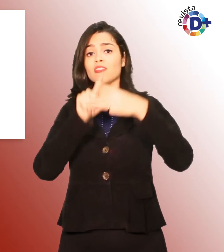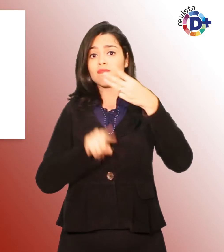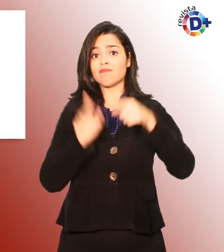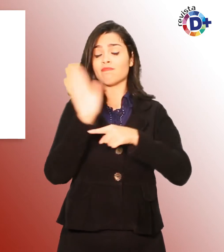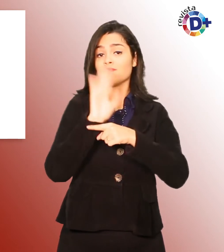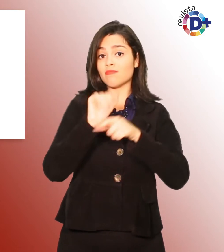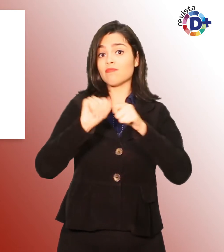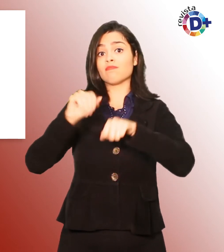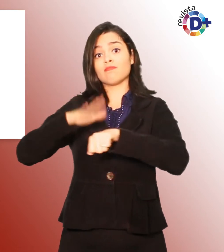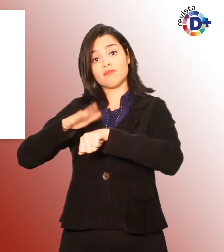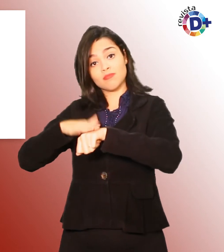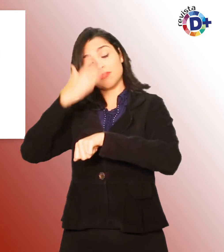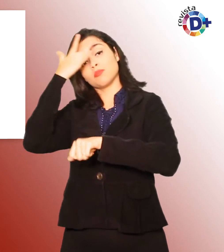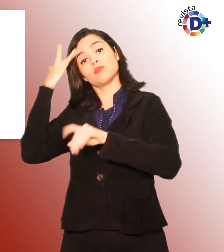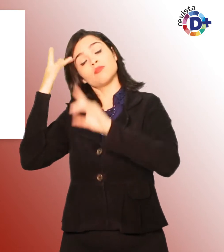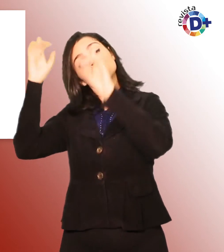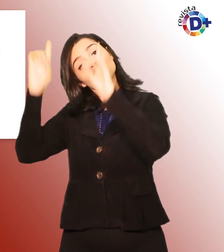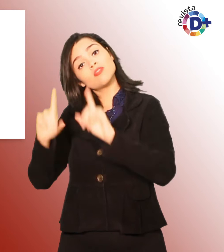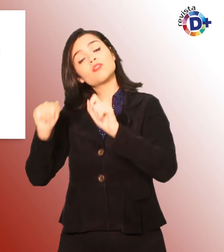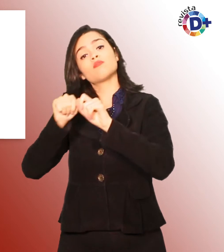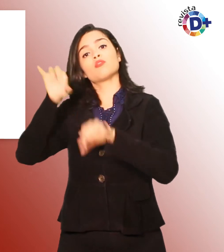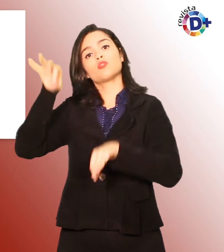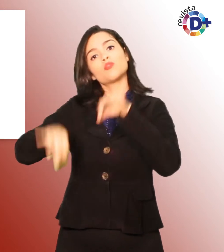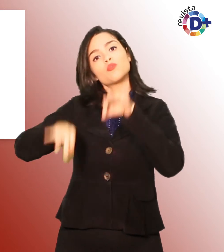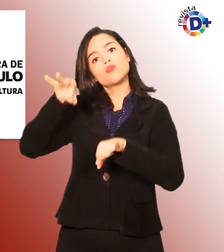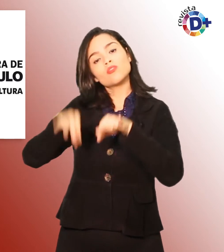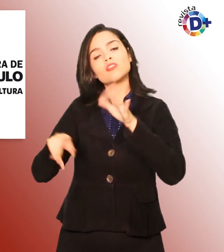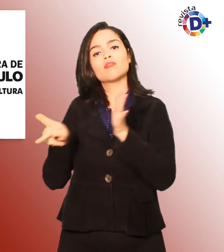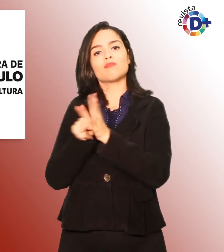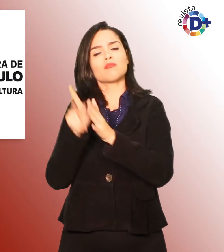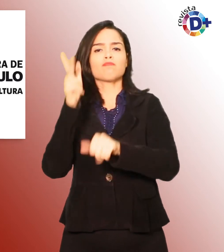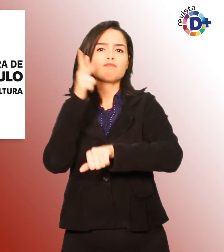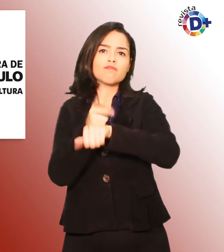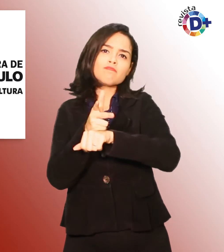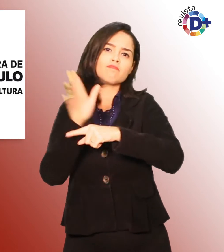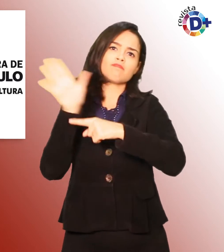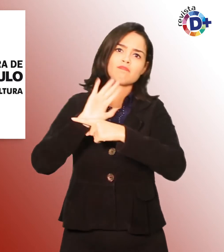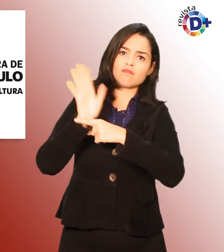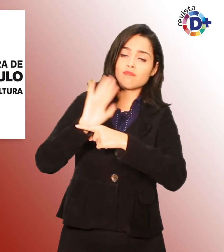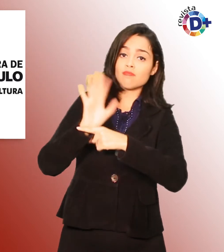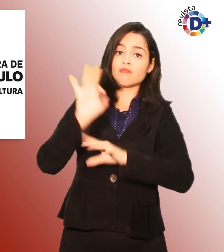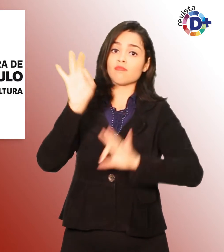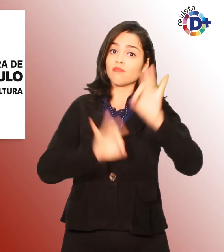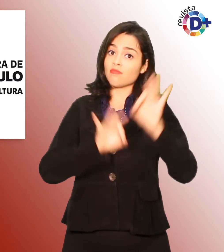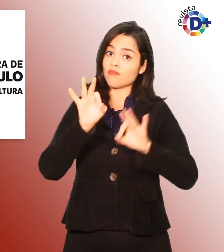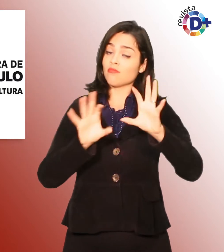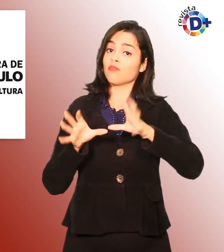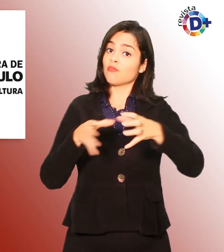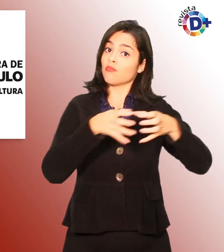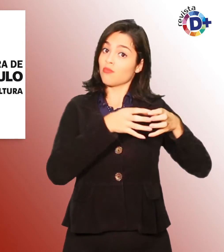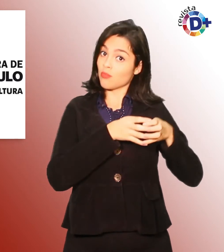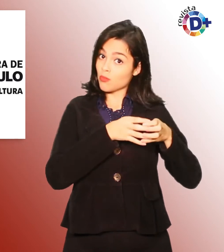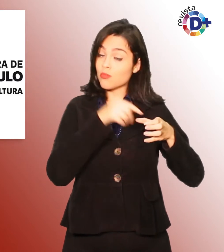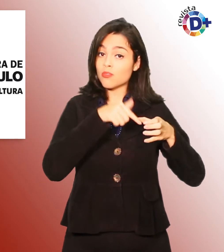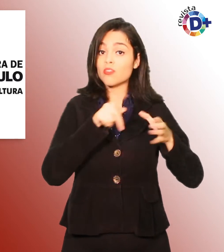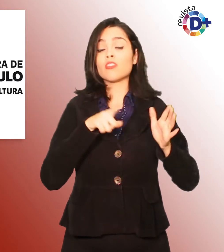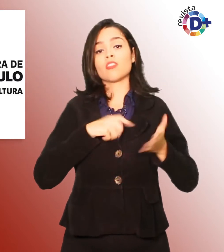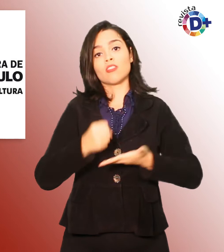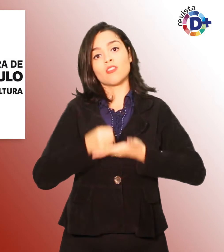a partir de oficinas de audiovisual organizadas pela coletivo com apoio do programa